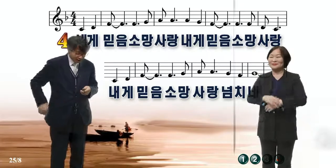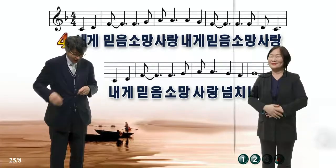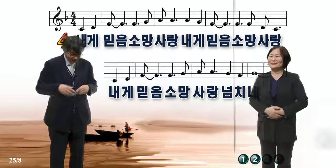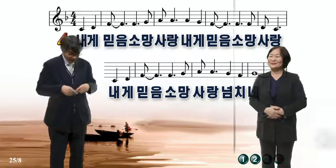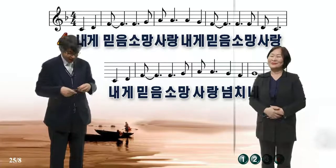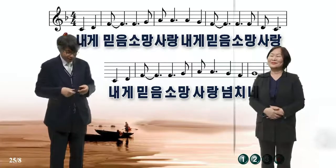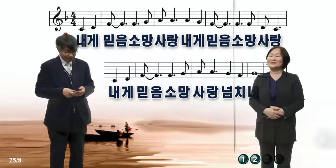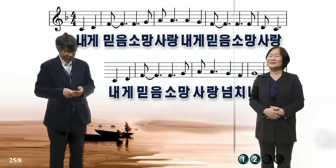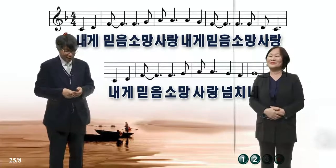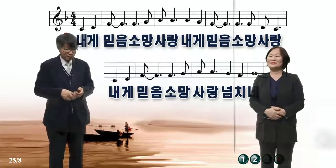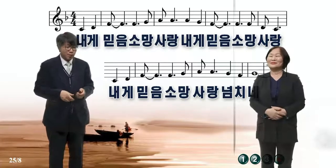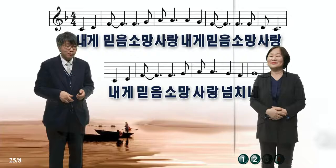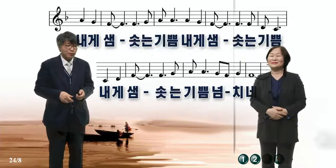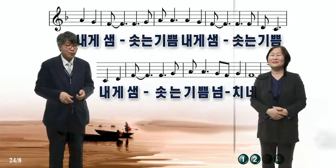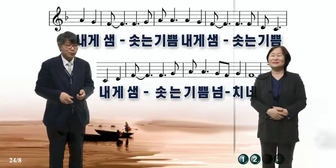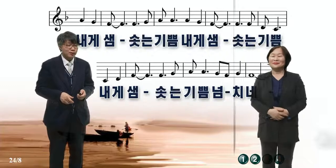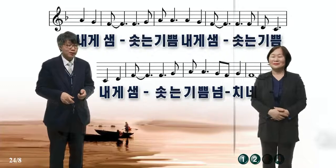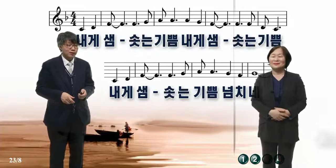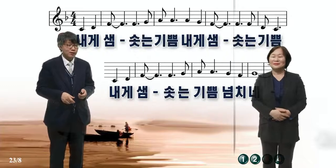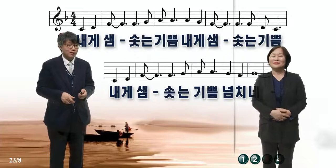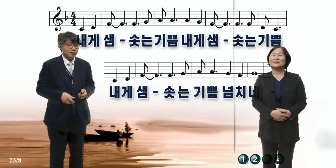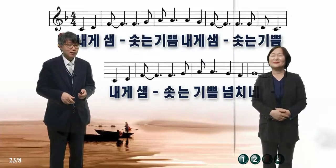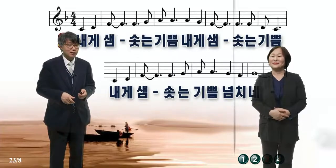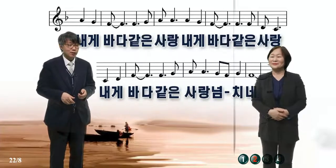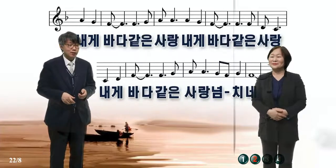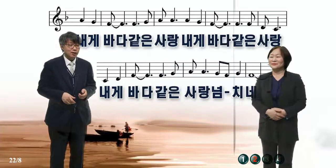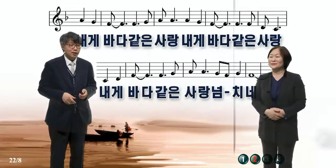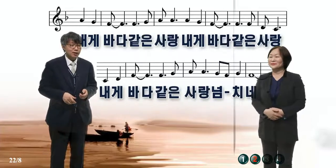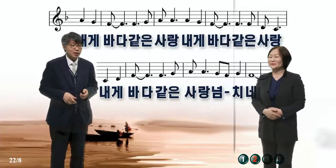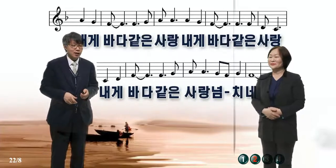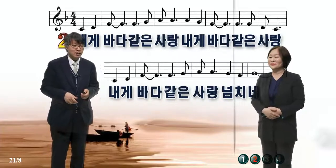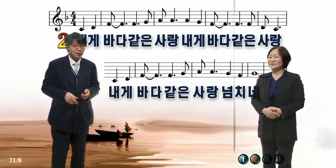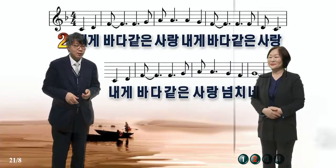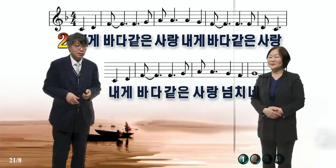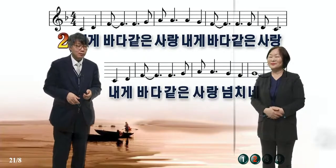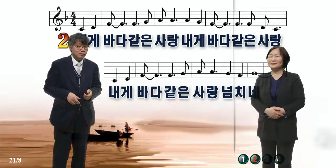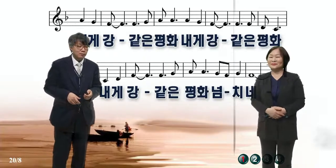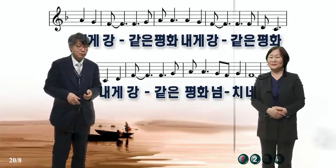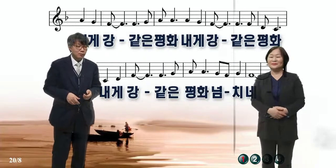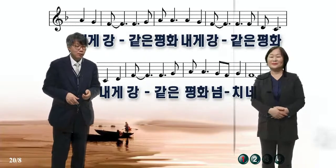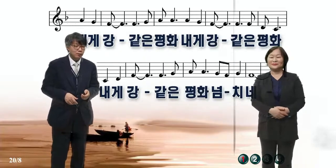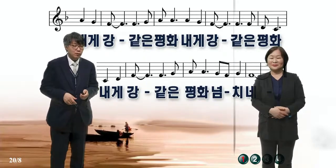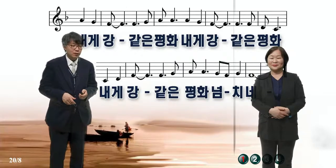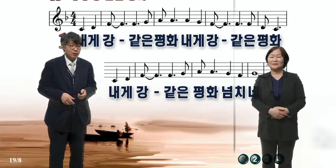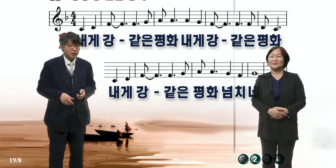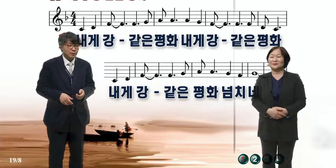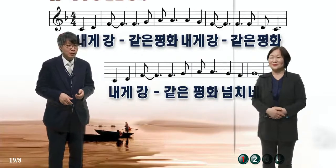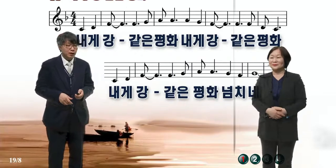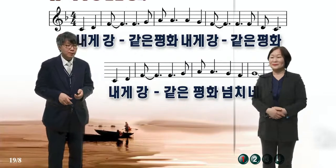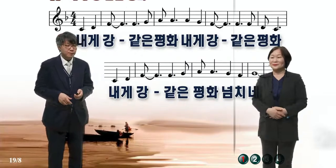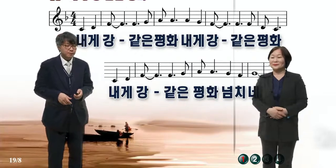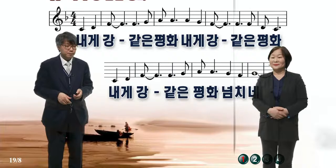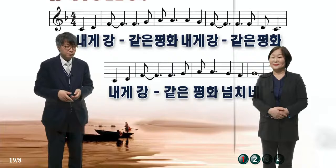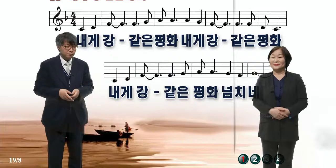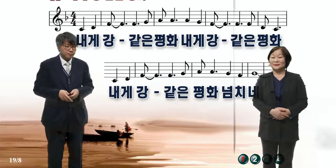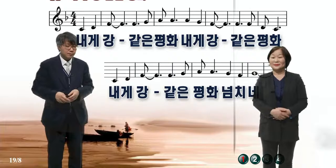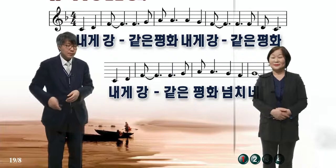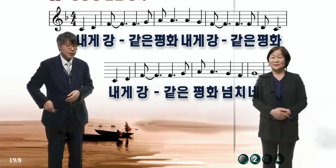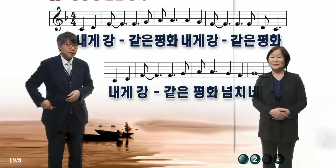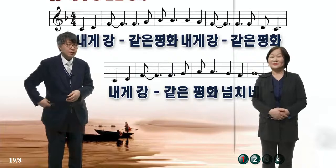되는 찬양을 한꺼번에 불러볼 수 있는데요. 자, 우리 같이 한번 불러보도록 하겠습니다.